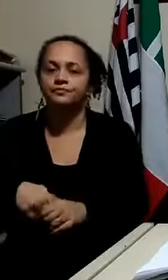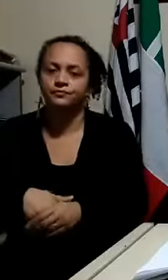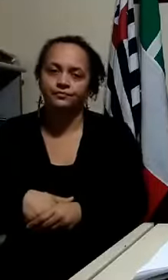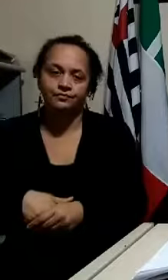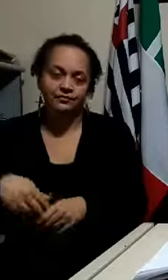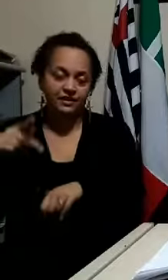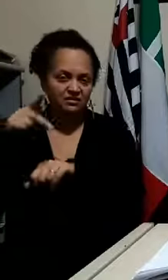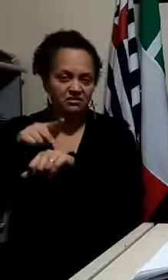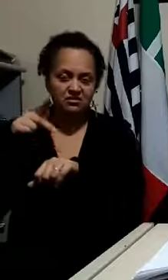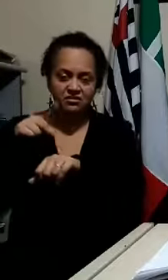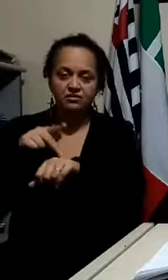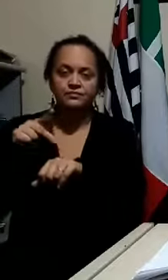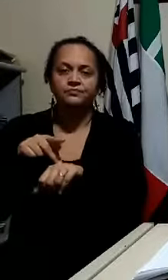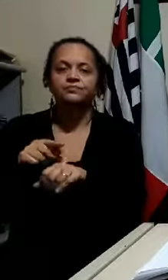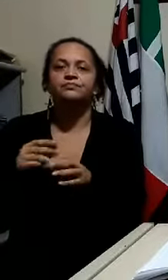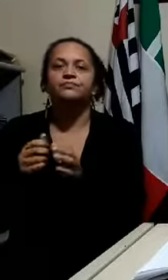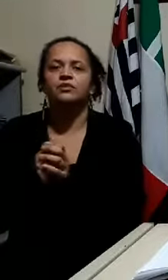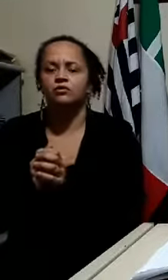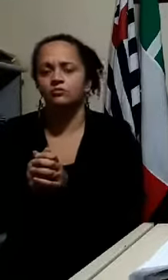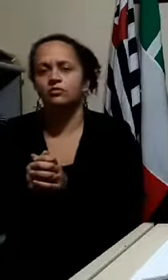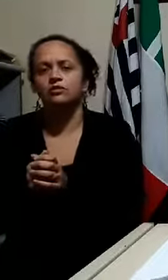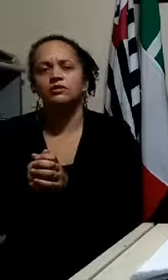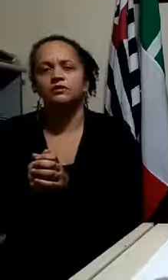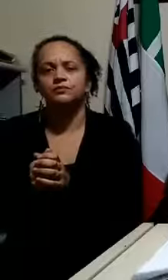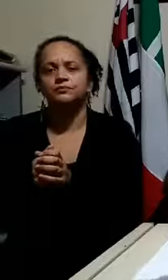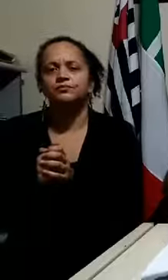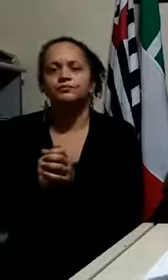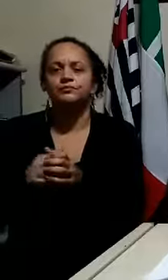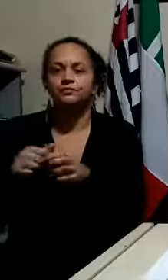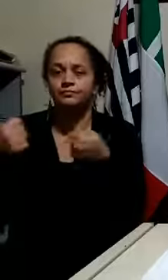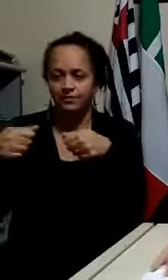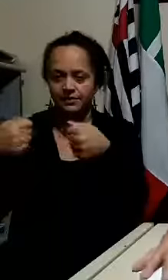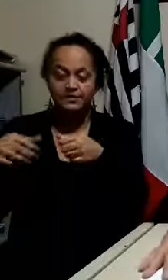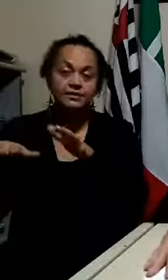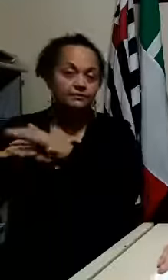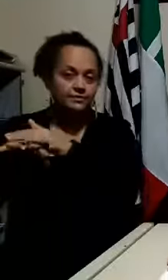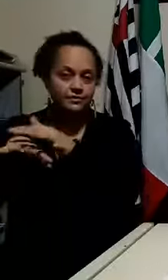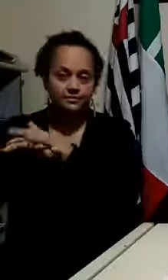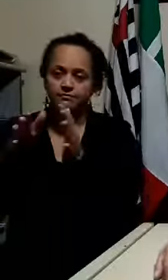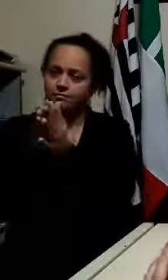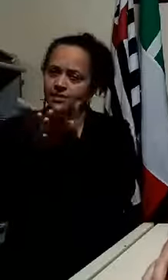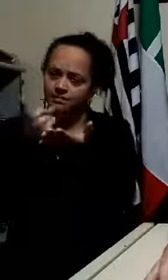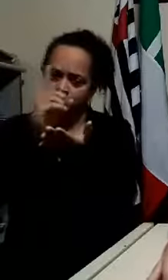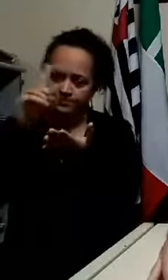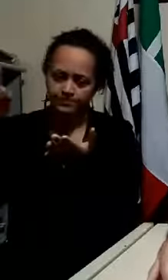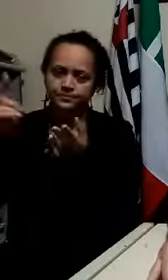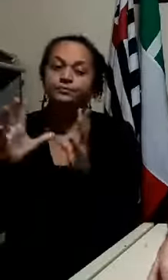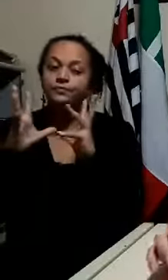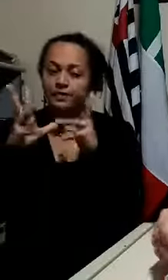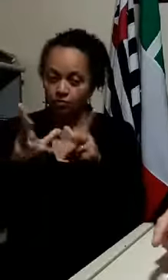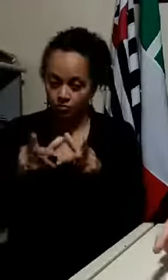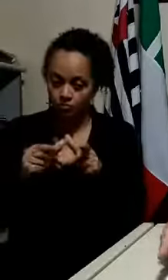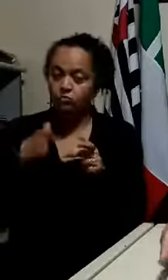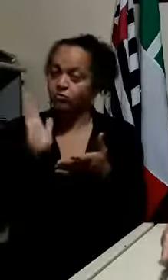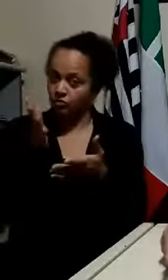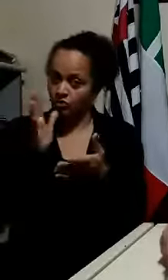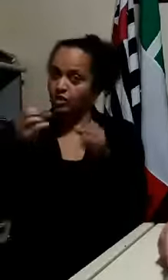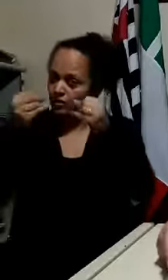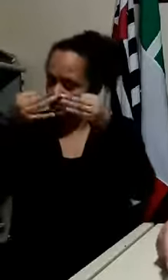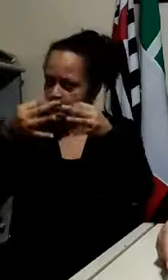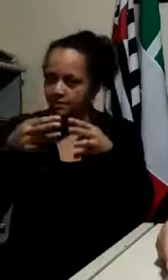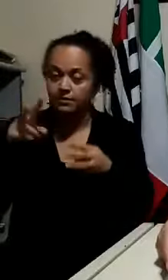prática diligente da palavra. Tudo isso nós falamos segunda, dia 1º, e na